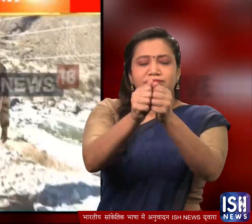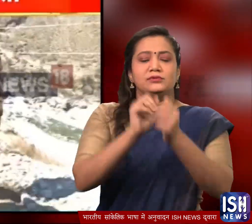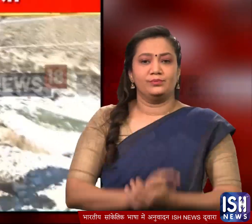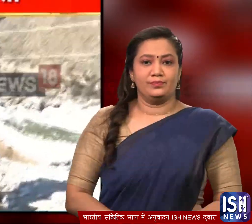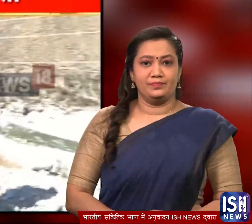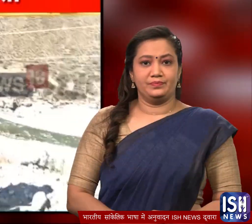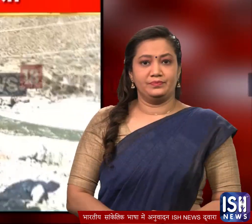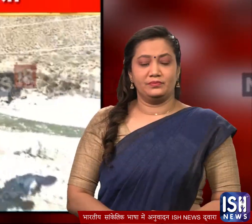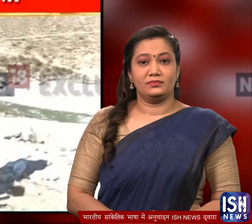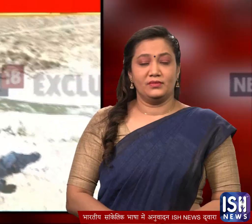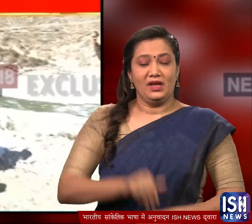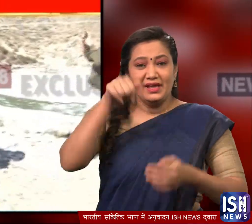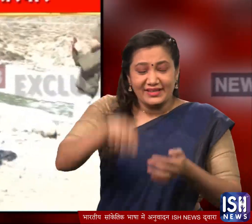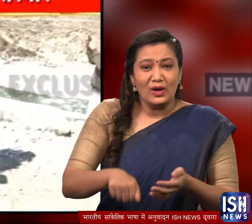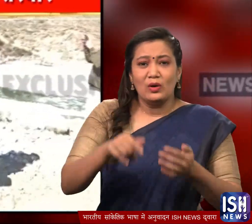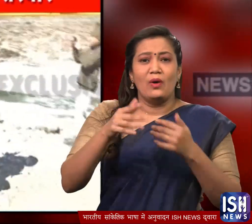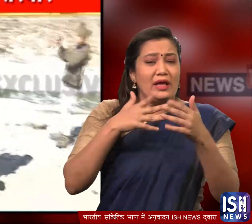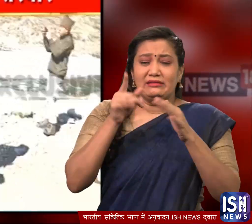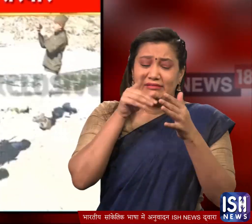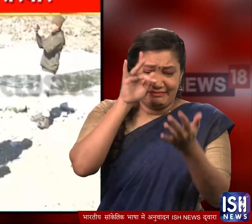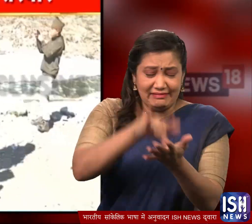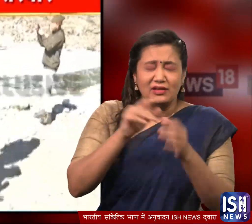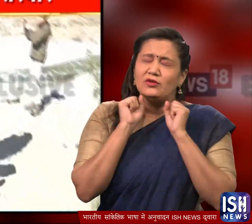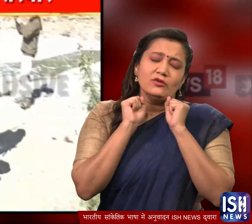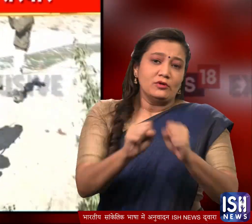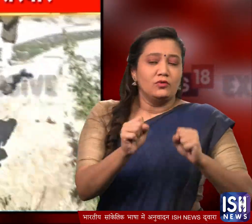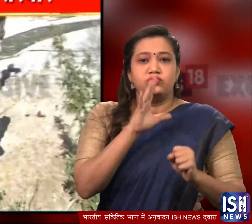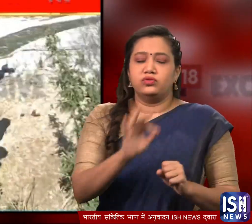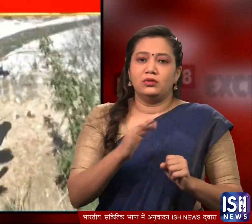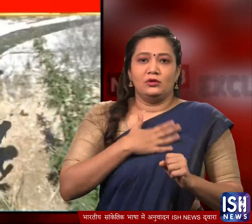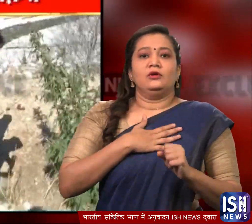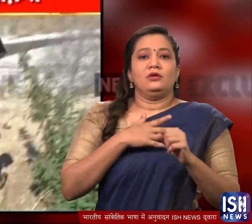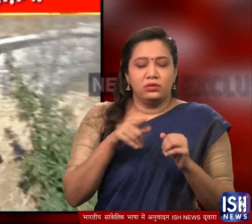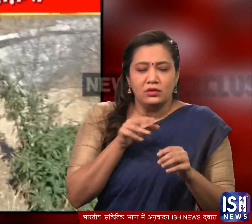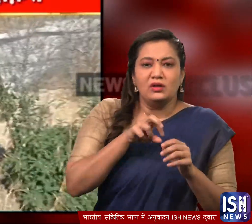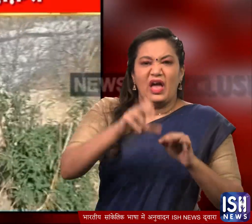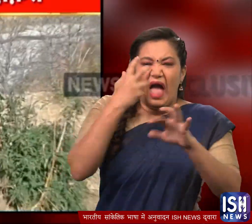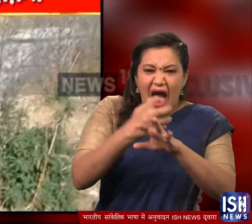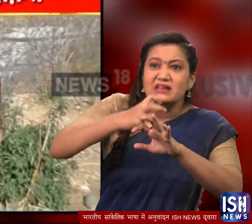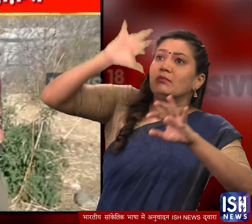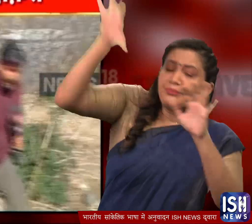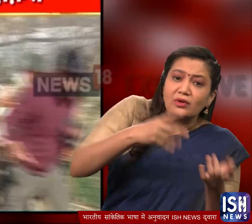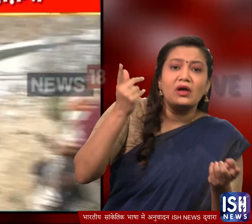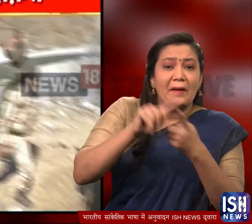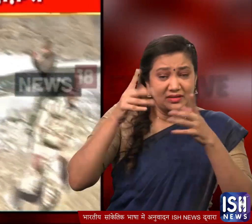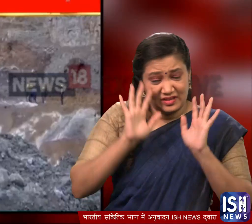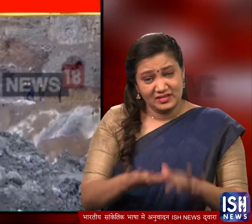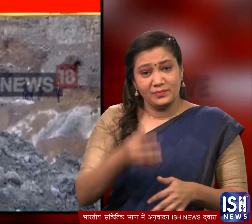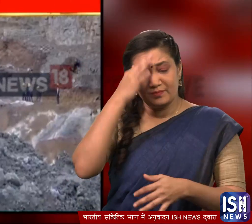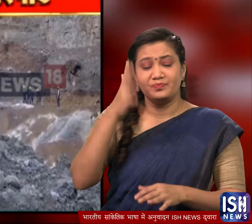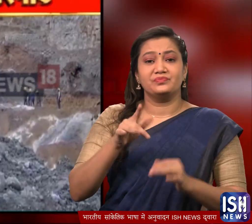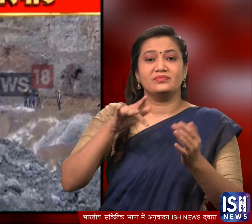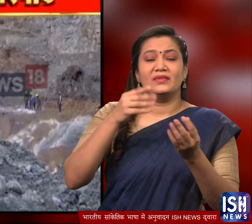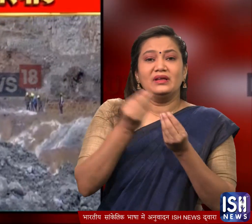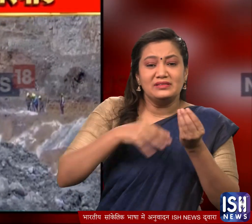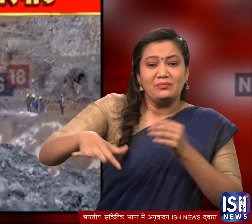जहाँ पर फिलहाल किसी के लिए पहुँचना बहुत मुश्किल होता है आप देख रहे हैं कि रास्तों में पत्थर गिरने का डर है।